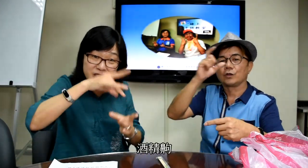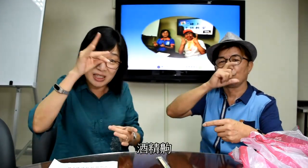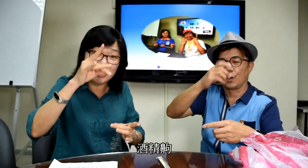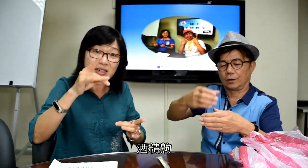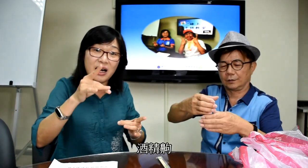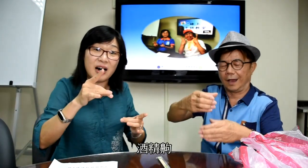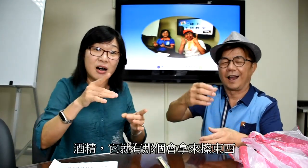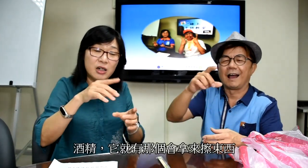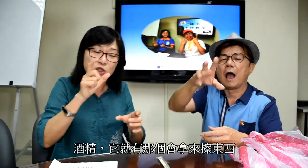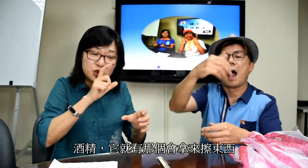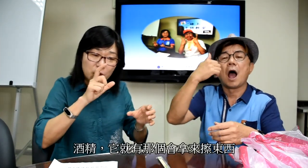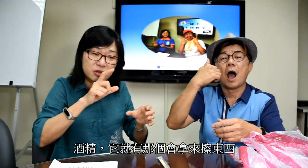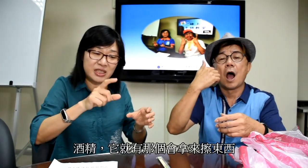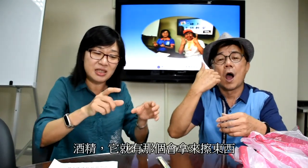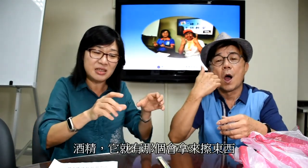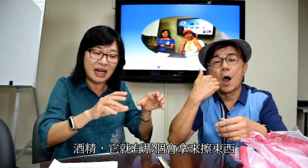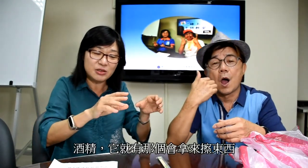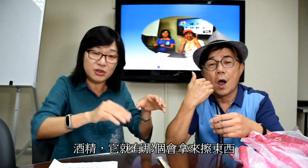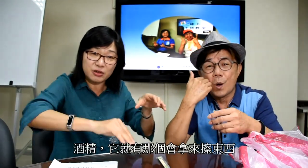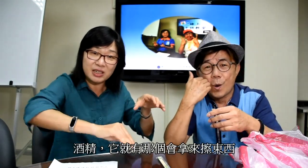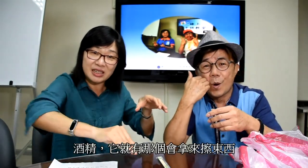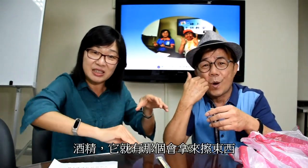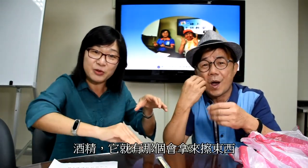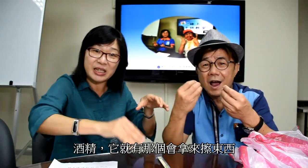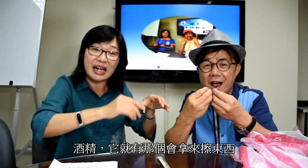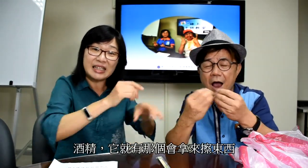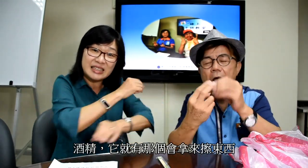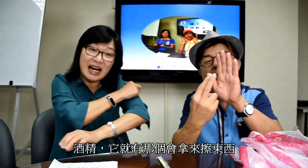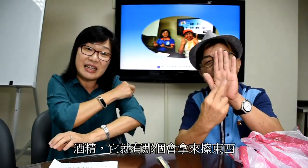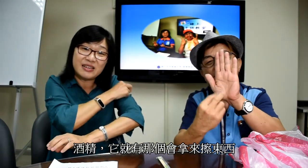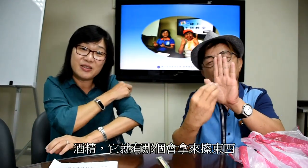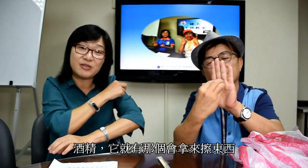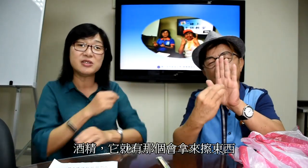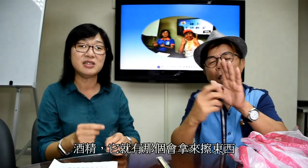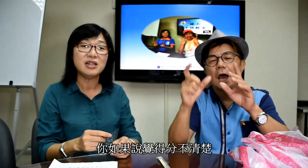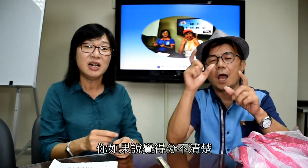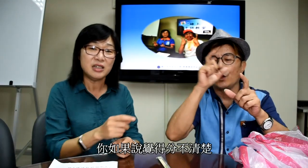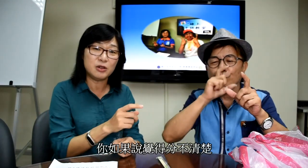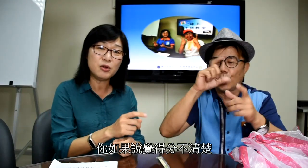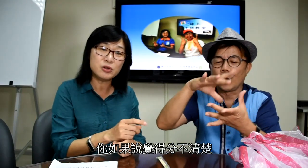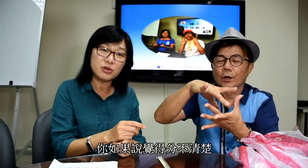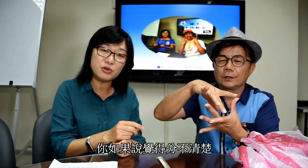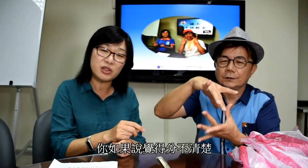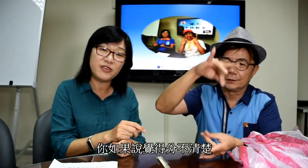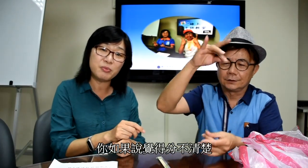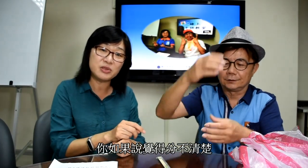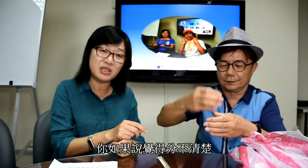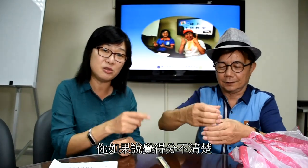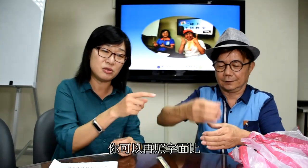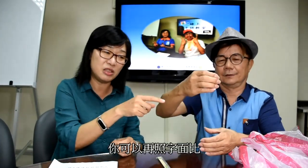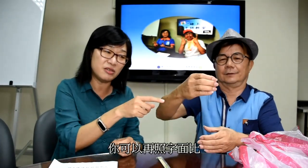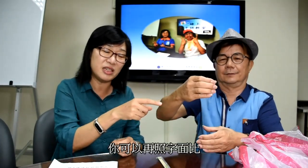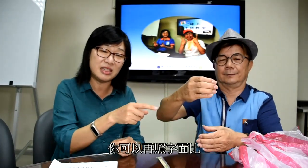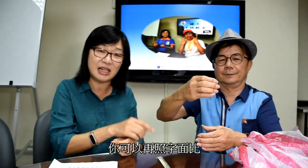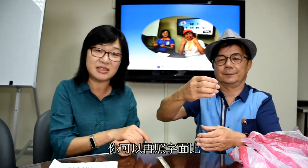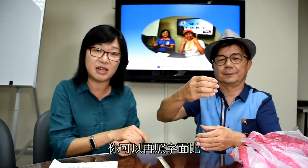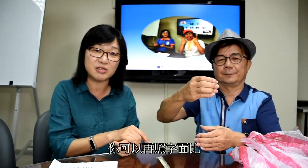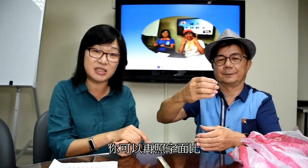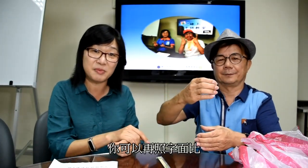酒精哈，酒精它就有那个会拿来擦东西。你如果说觉得分不清楚，你就可以再照字面